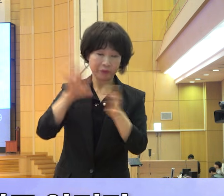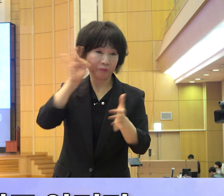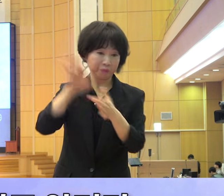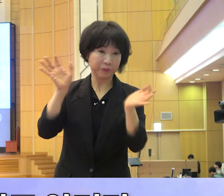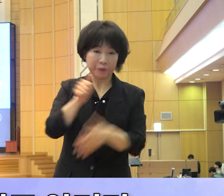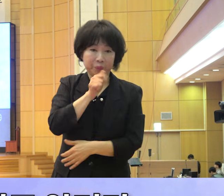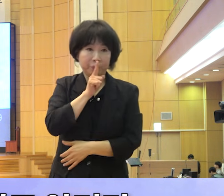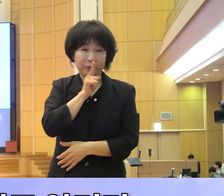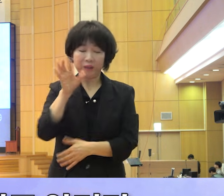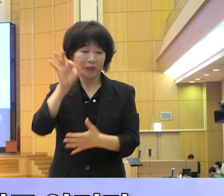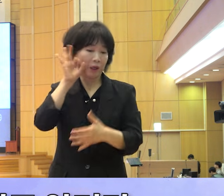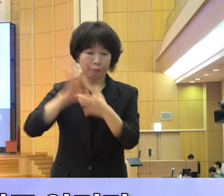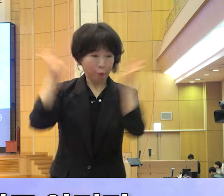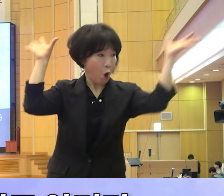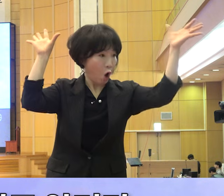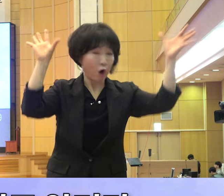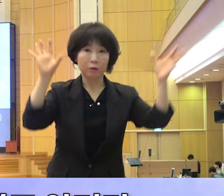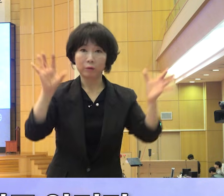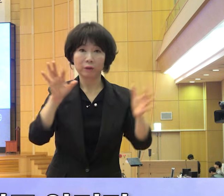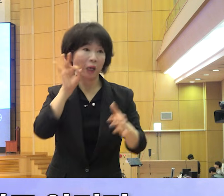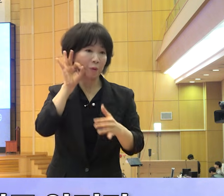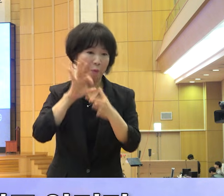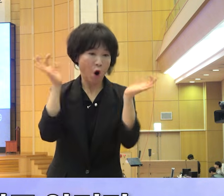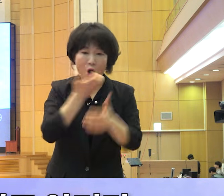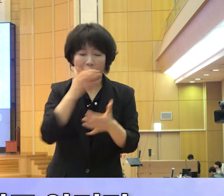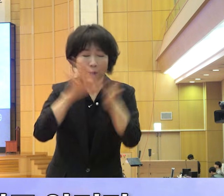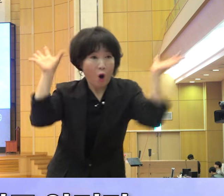말 안 해요. 부끄러워서도 말 안 해요.